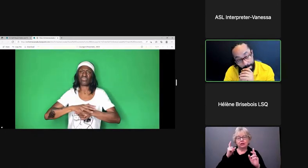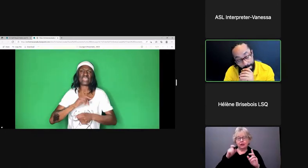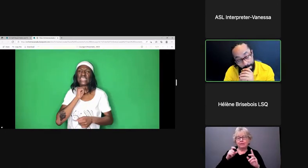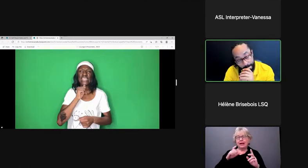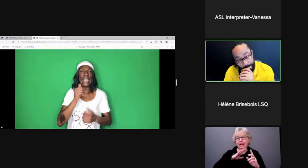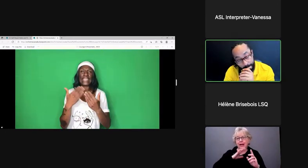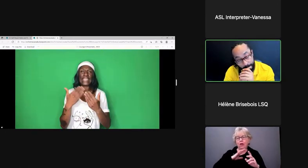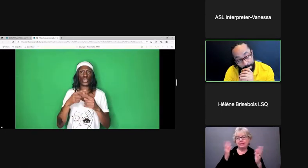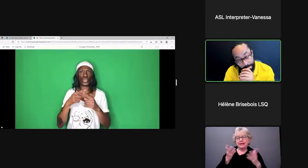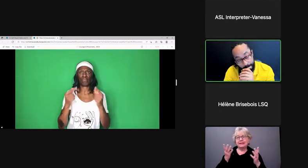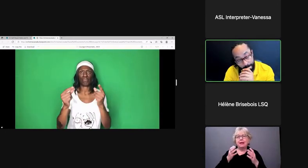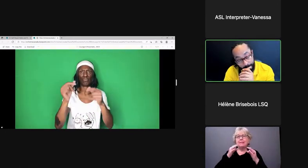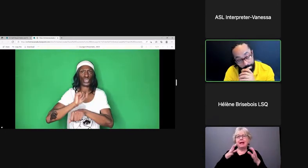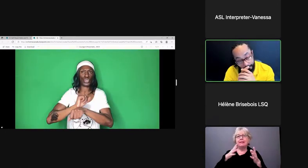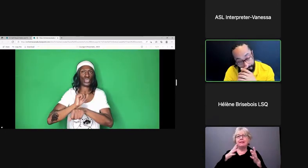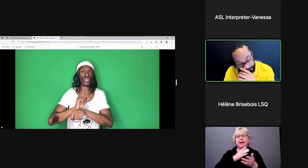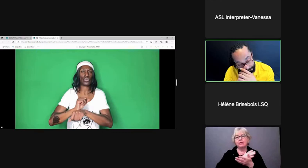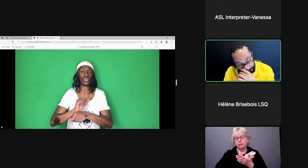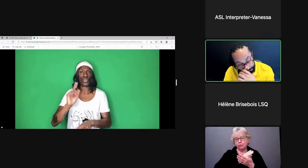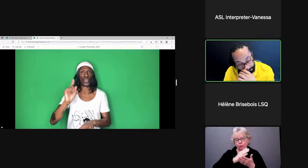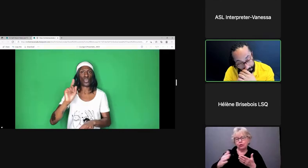long du processus.